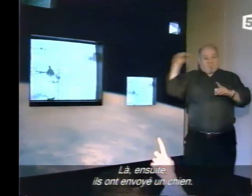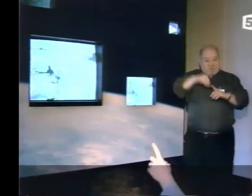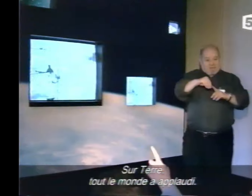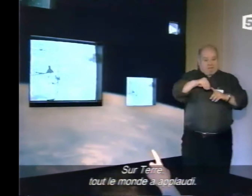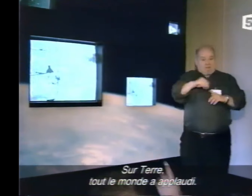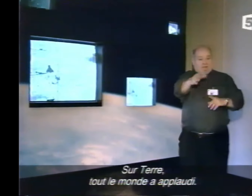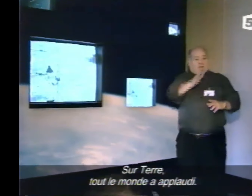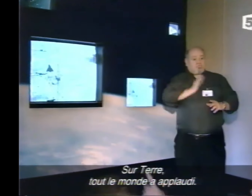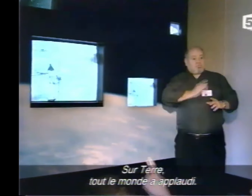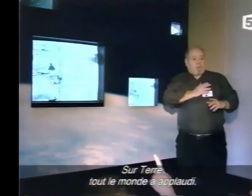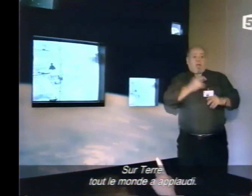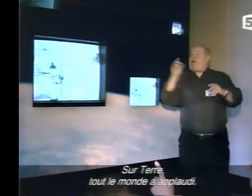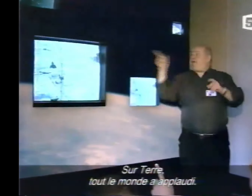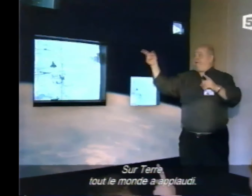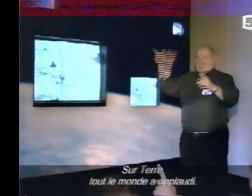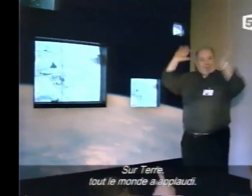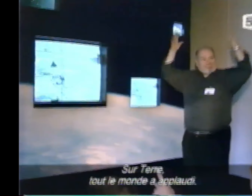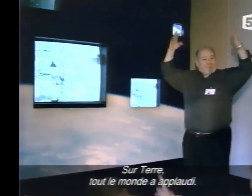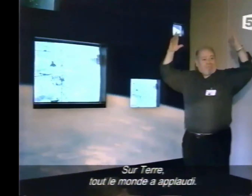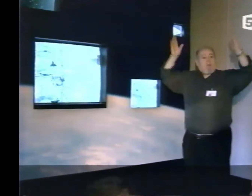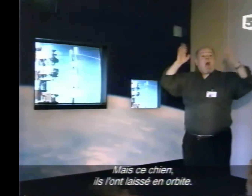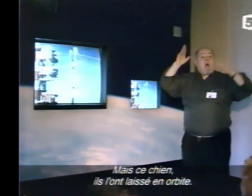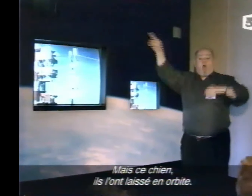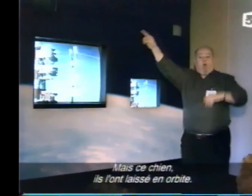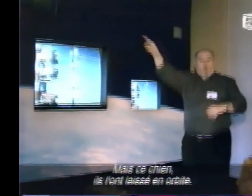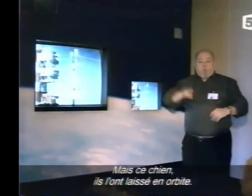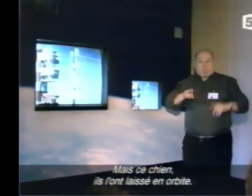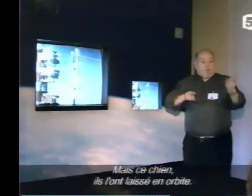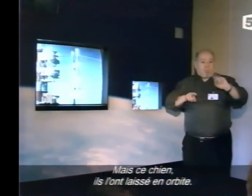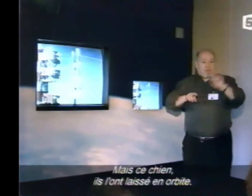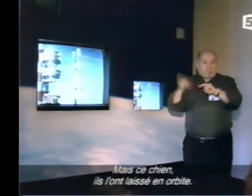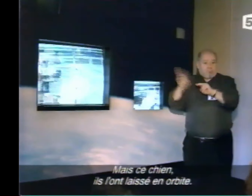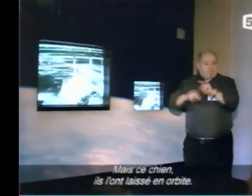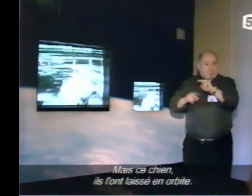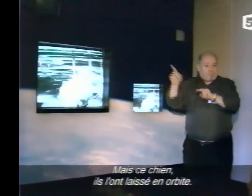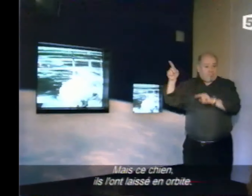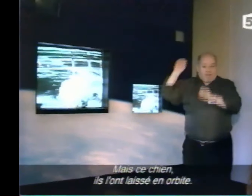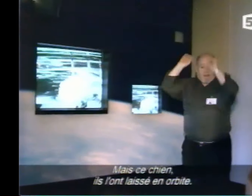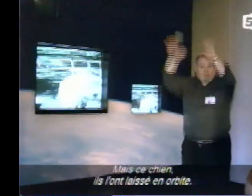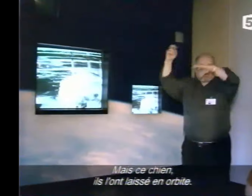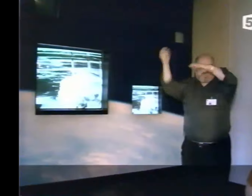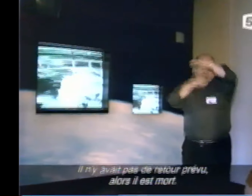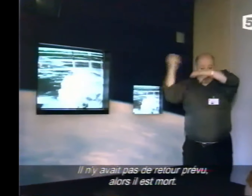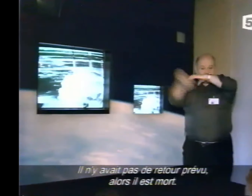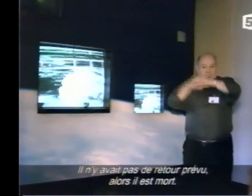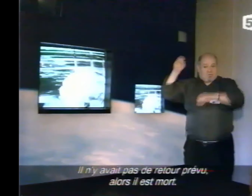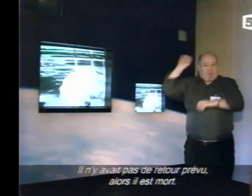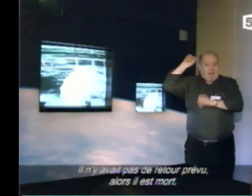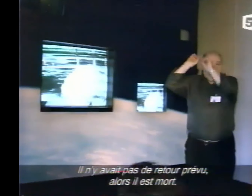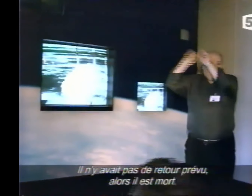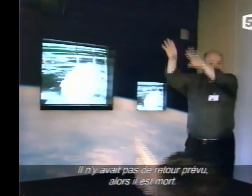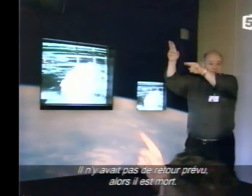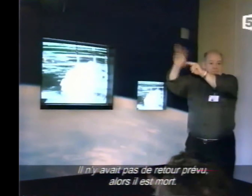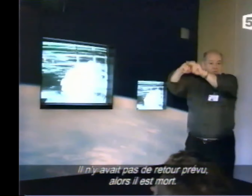Un mois après, les Russes lancent un nouveau satellite. À son bord, le premier être vivant, la petite chienne Laïka.